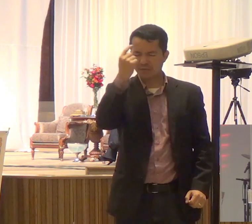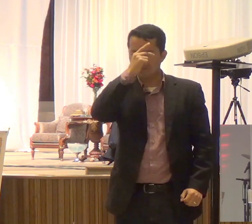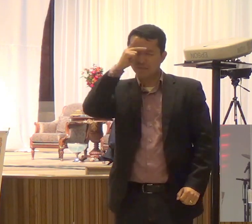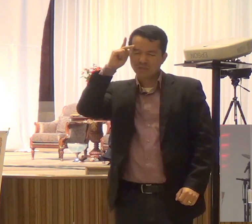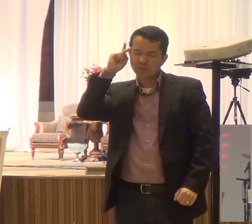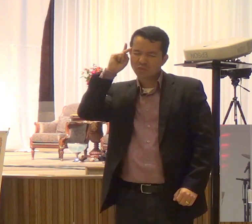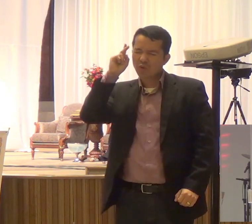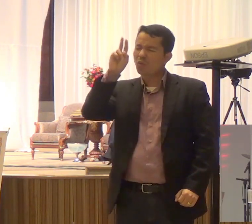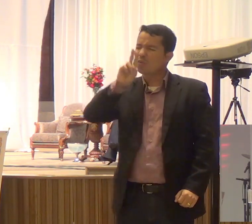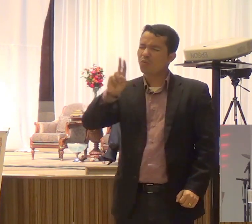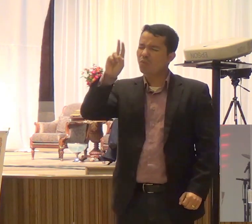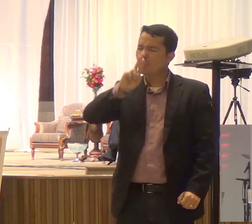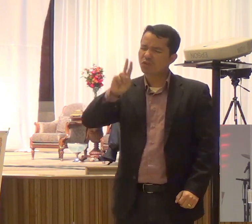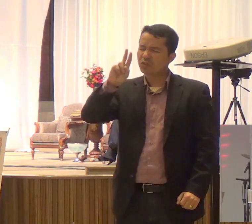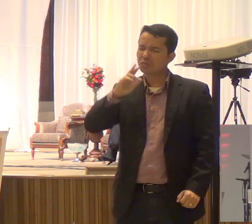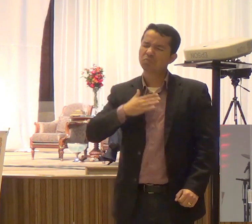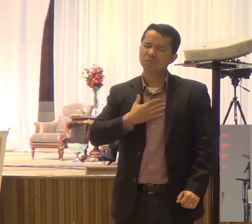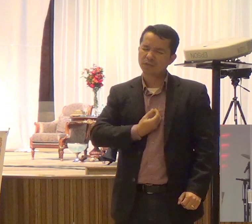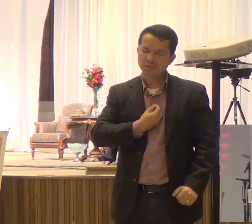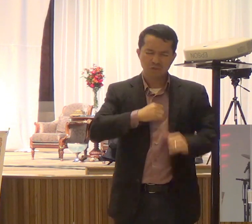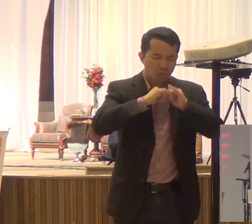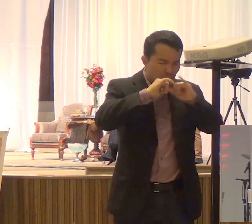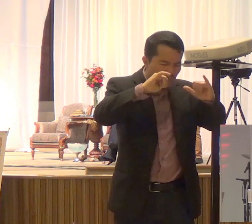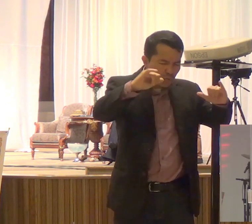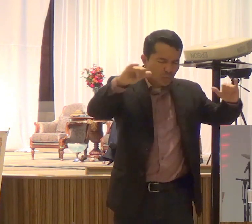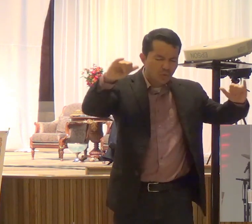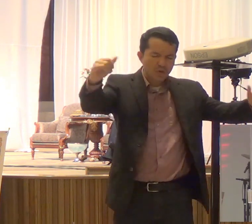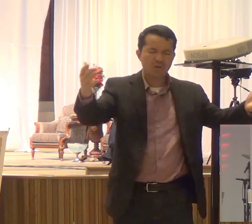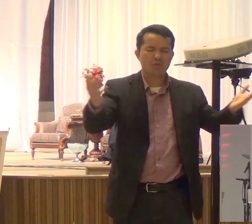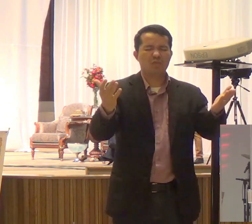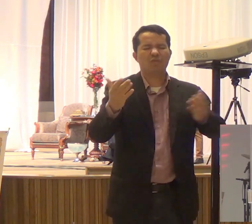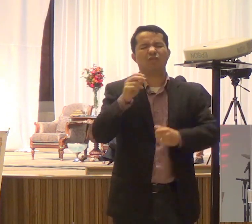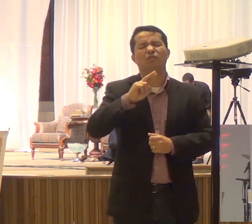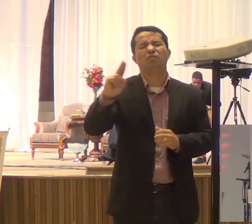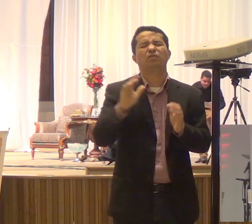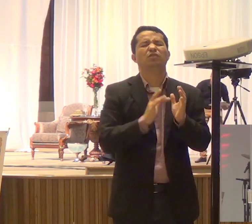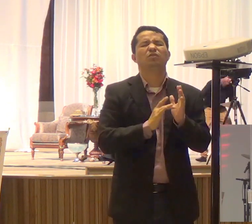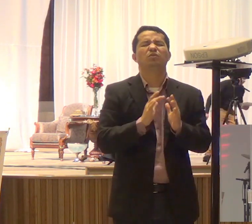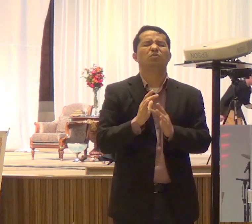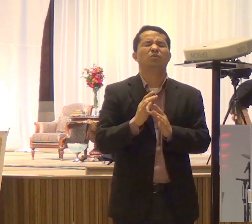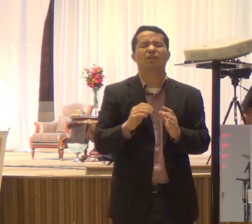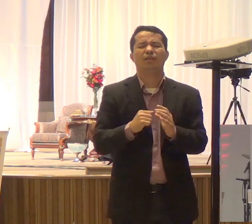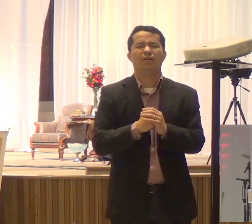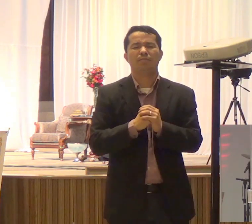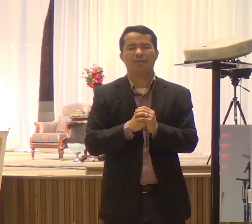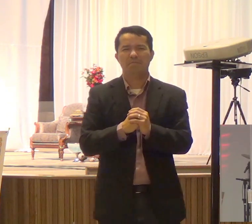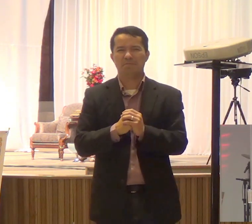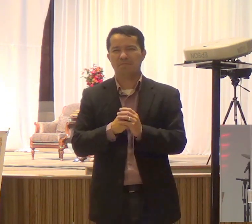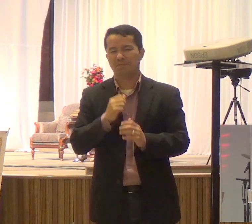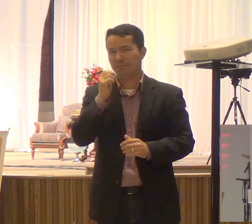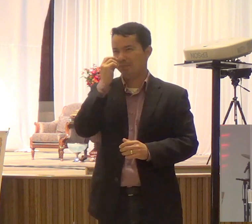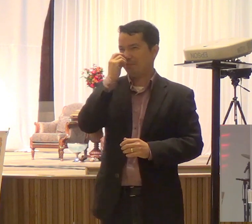a gente, é o que nós te pedimos, porque sem ti nada podemos fazer, em nome de Jesus. Amém, gente? Amém,